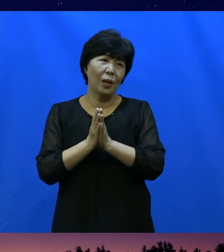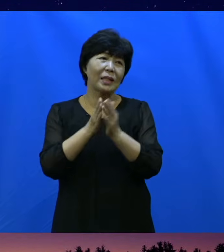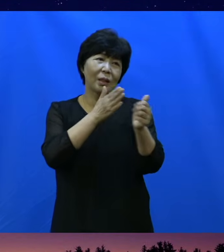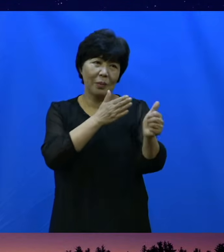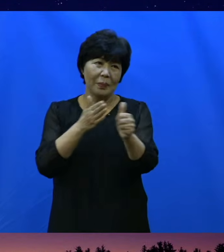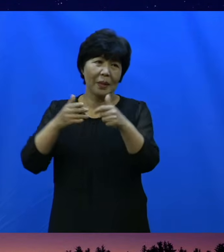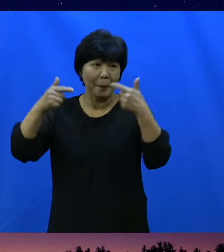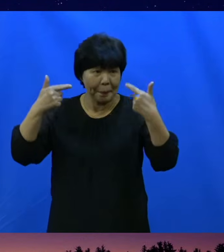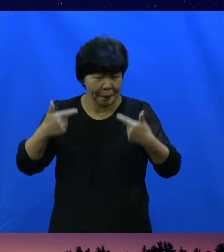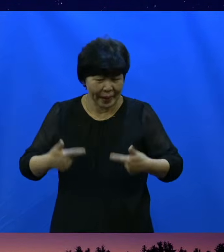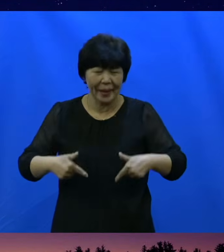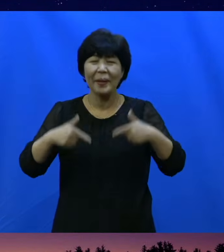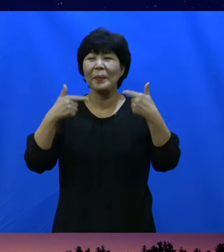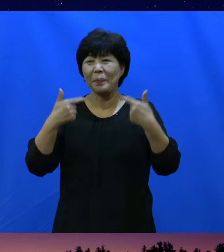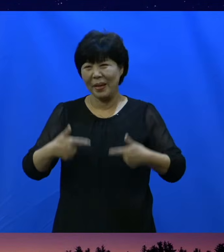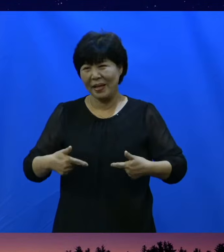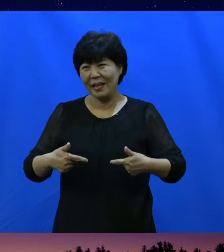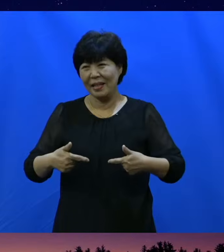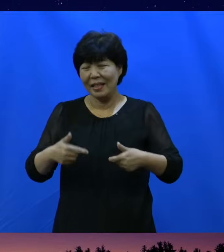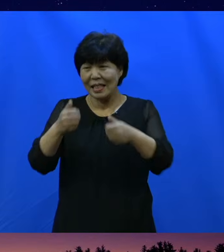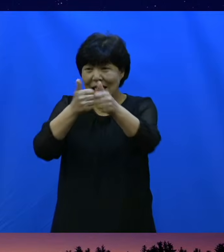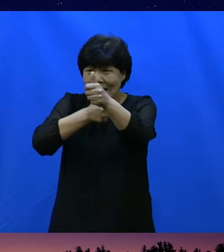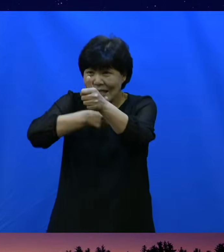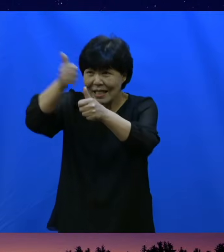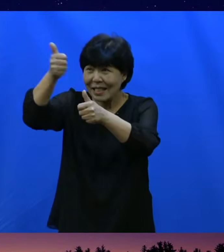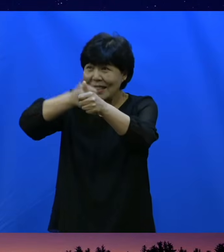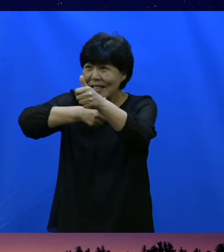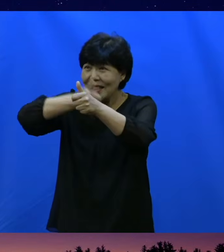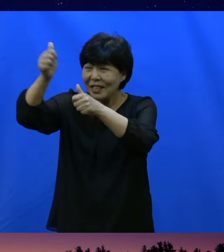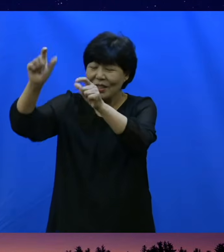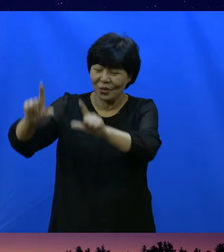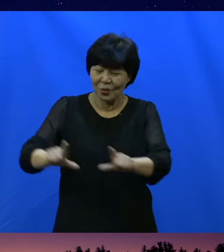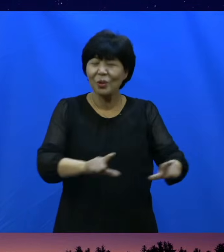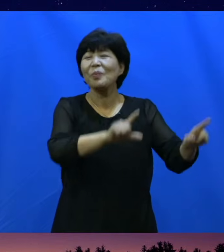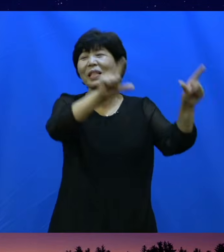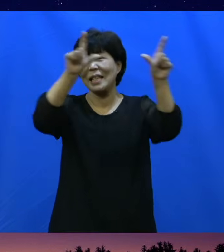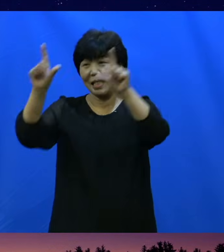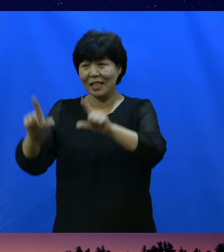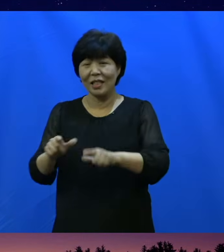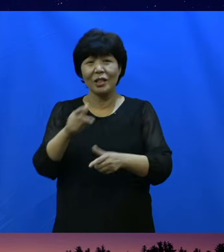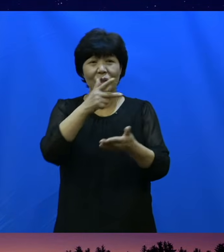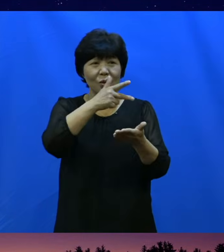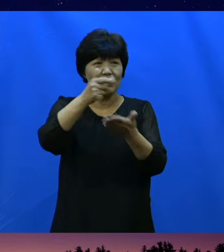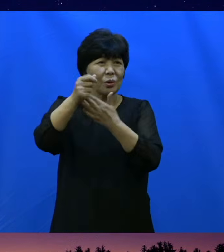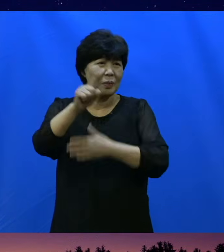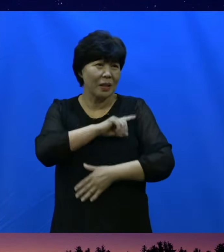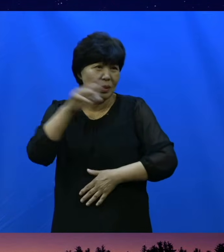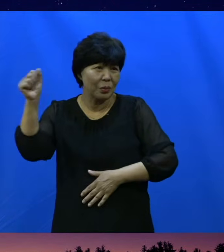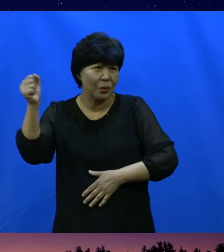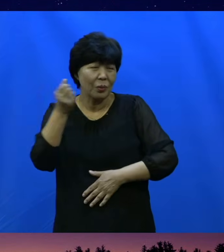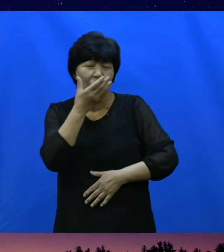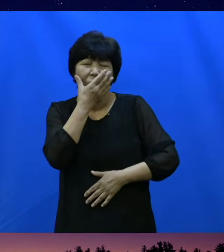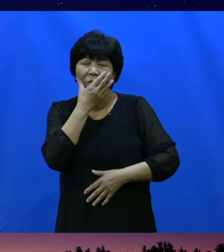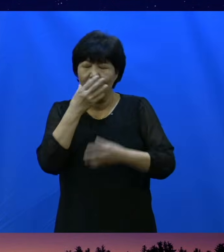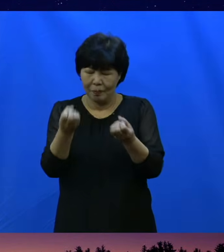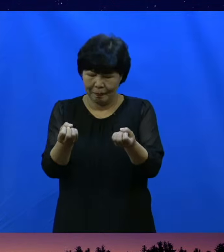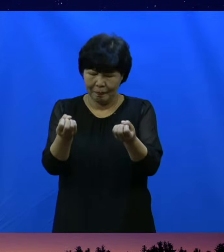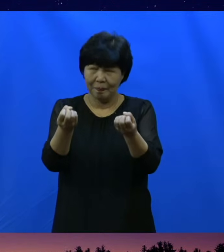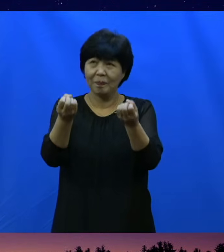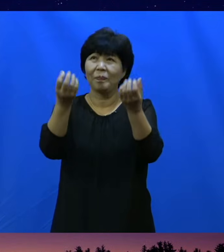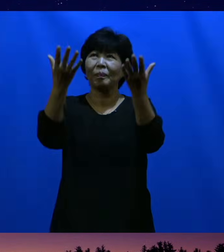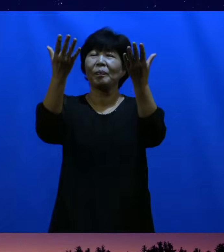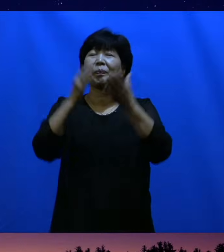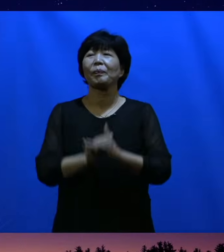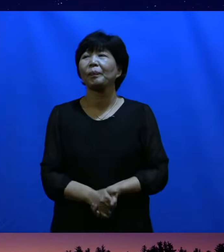매일매일 이미 이루어 놓으신 승리를 만끽하며 살아가는 여러분들이 되시기를 주의 이름으로 축원합니다. 자,